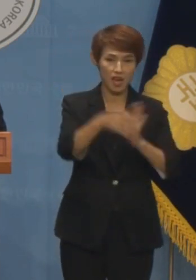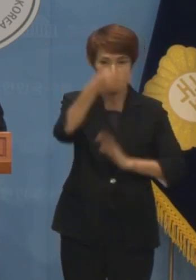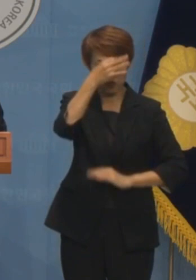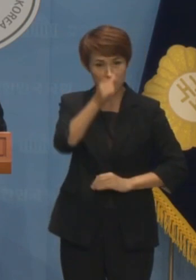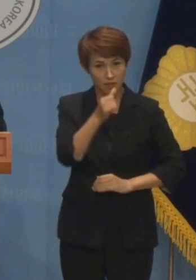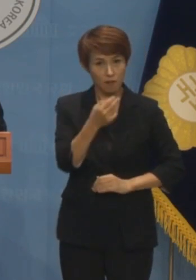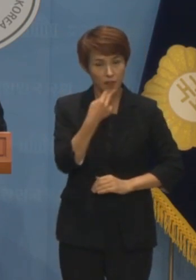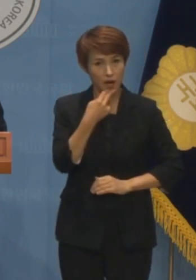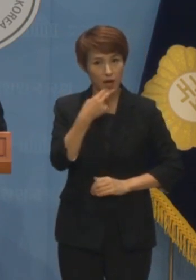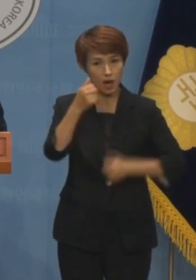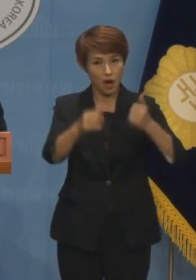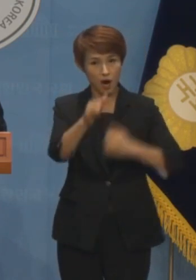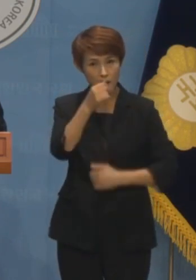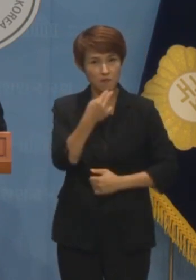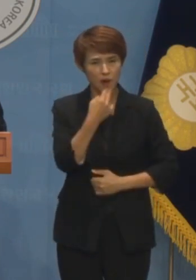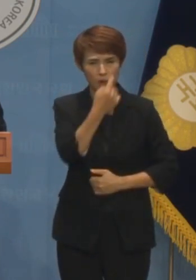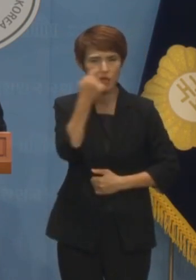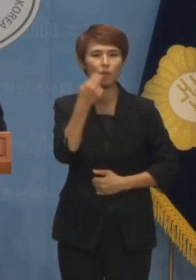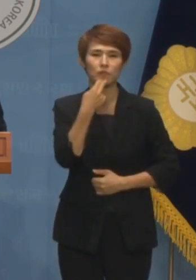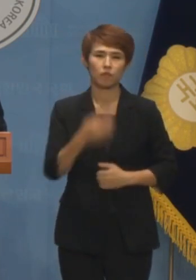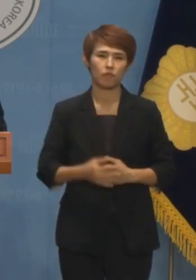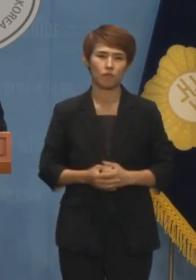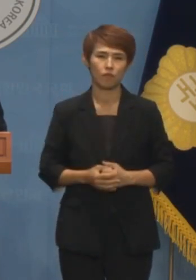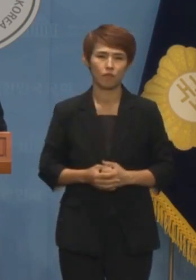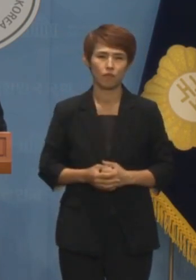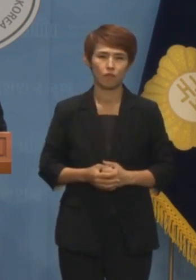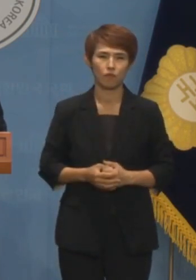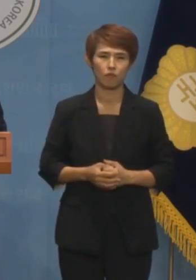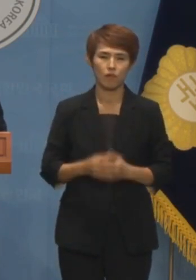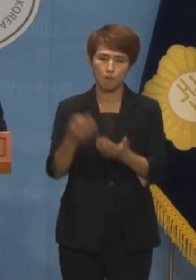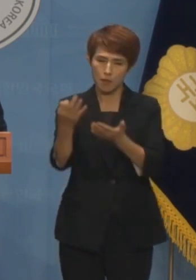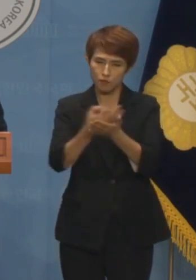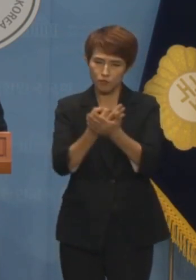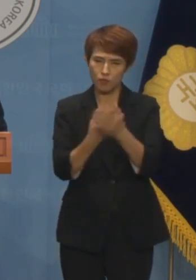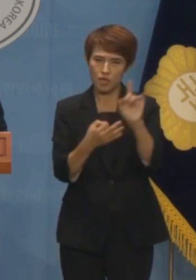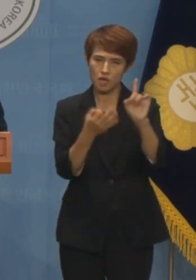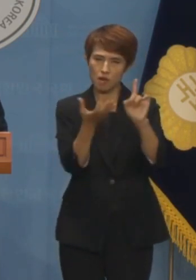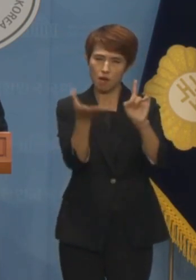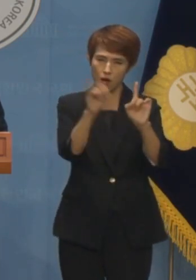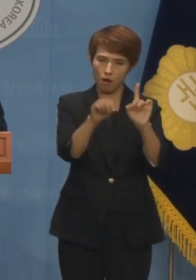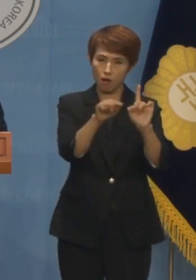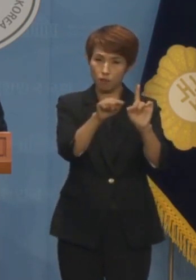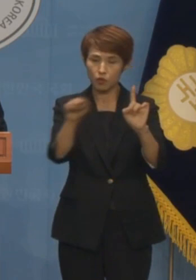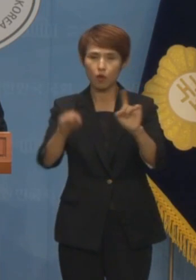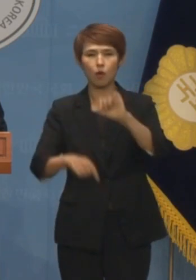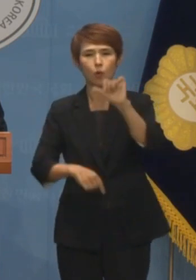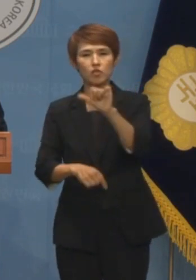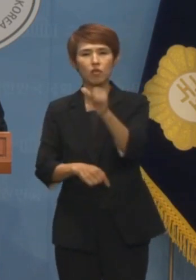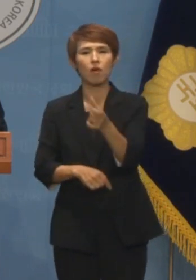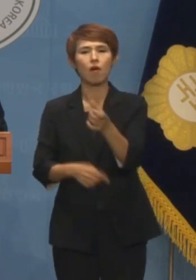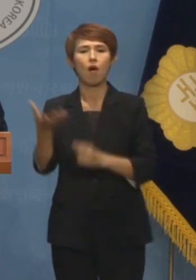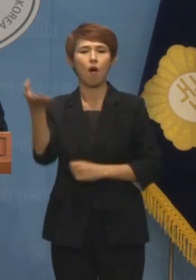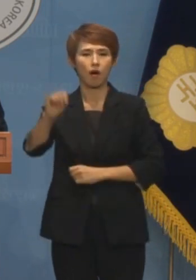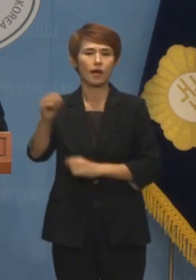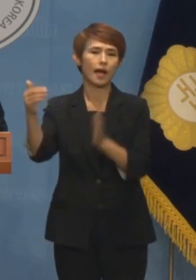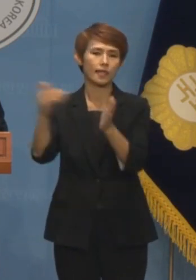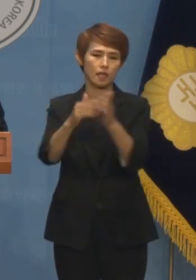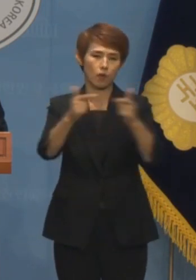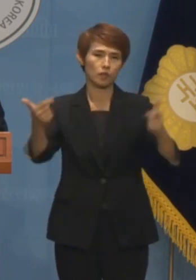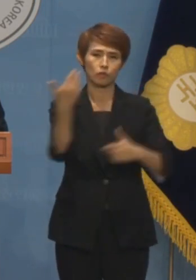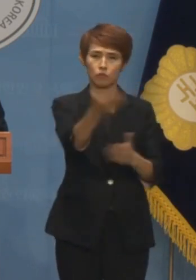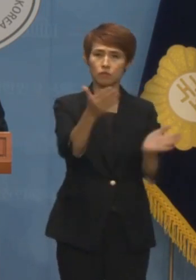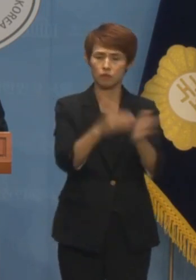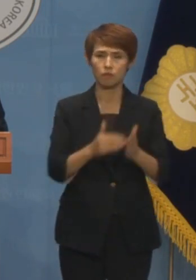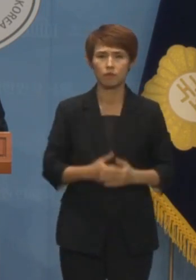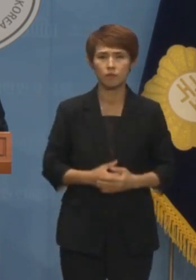않습니다. 그러면서 공제 대상을 매출액 1억 원에서 시작해서 5천억 원까지 확대했습니다.